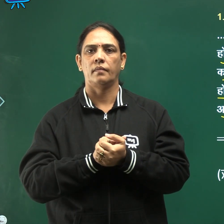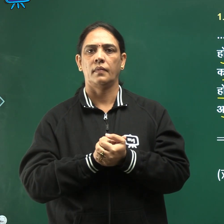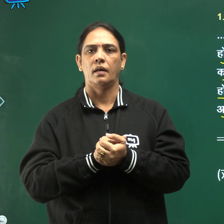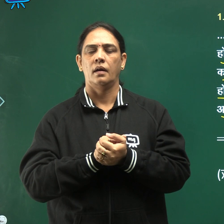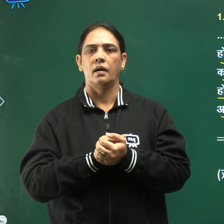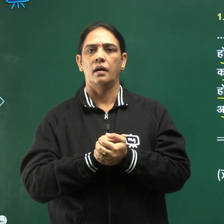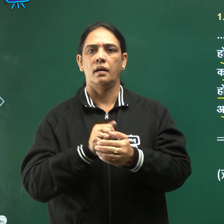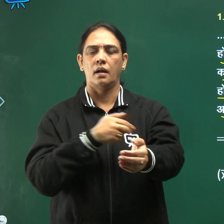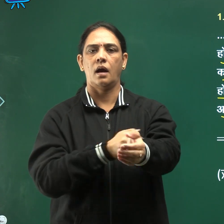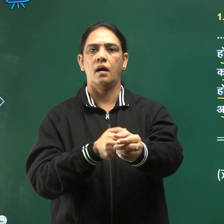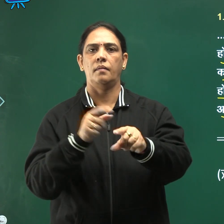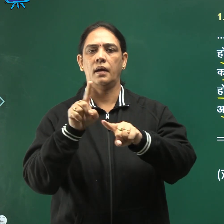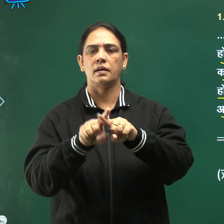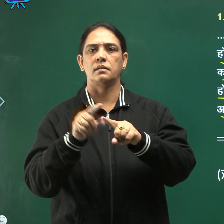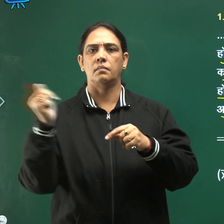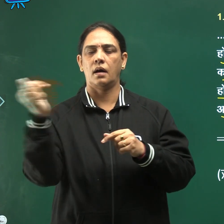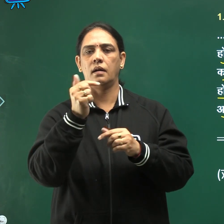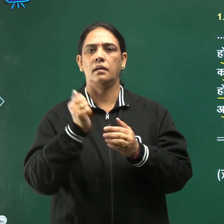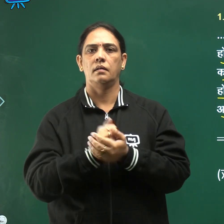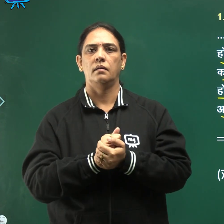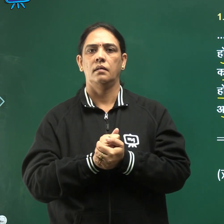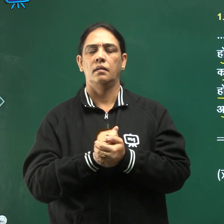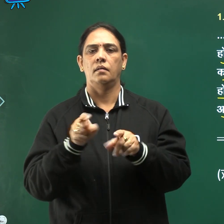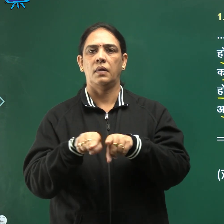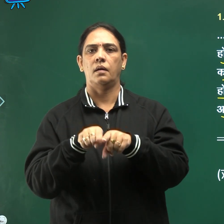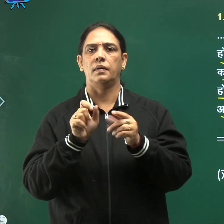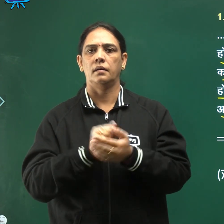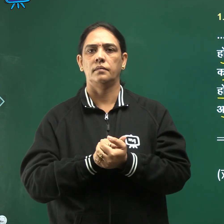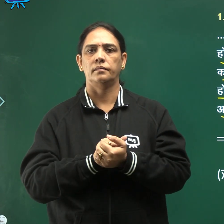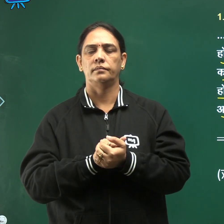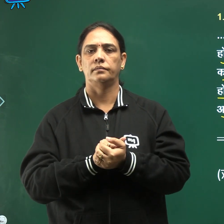समांतर माध्य x बार बराबर